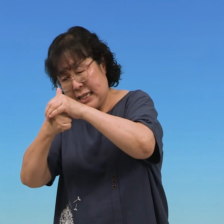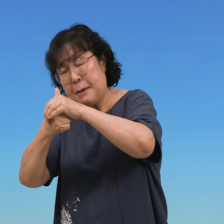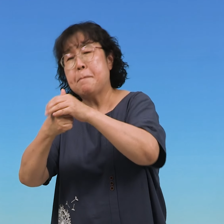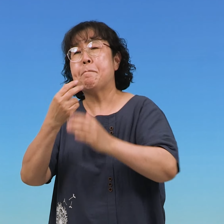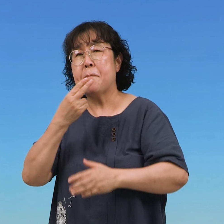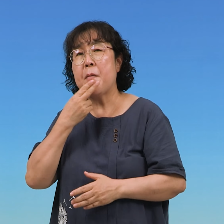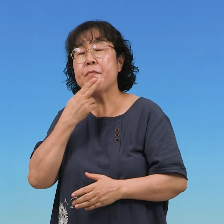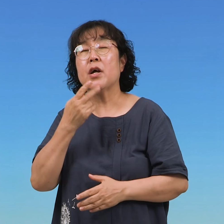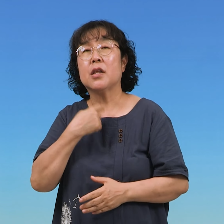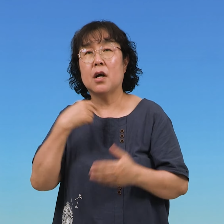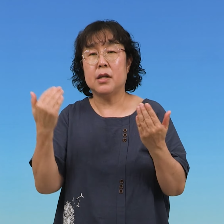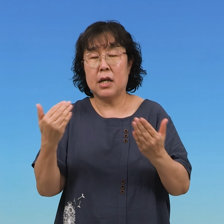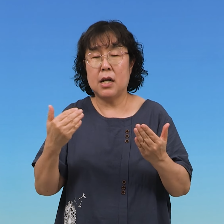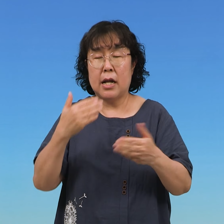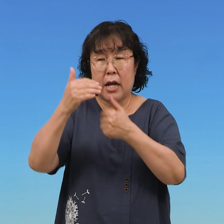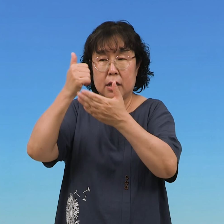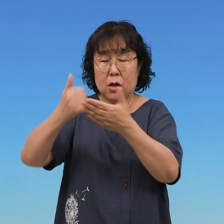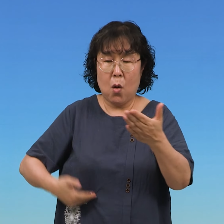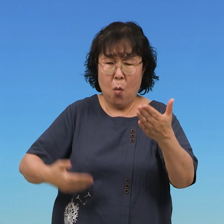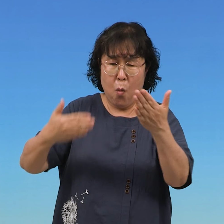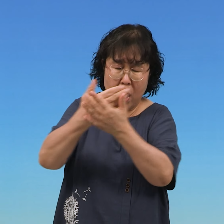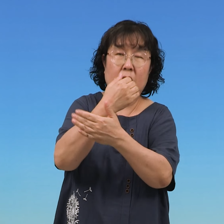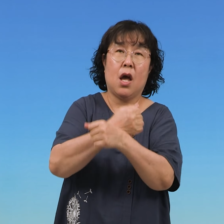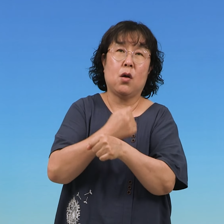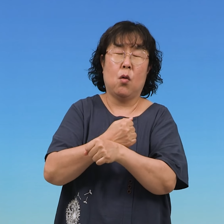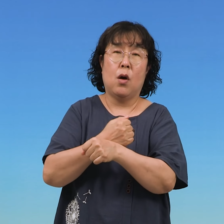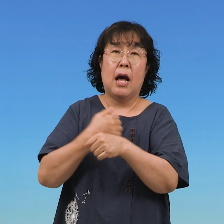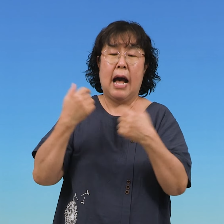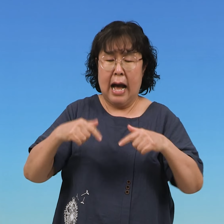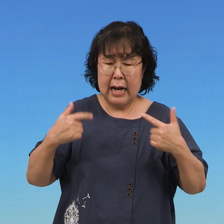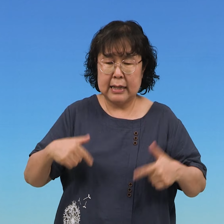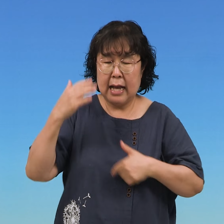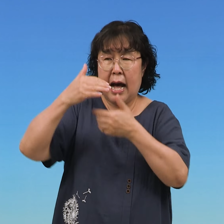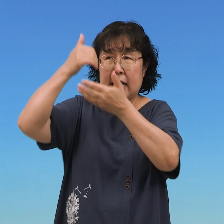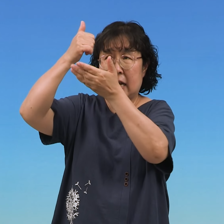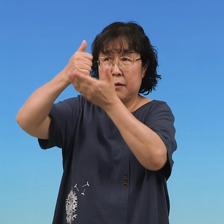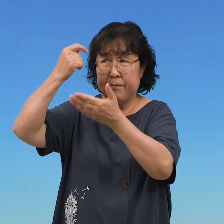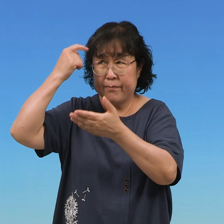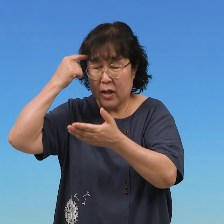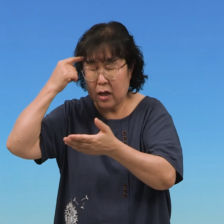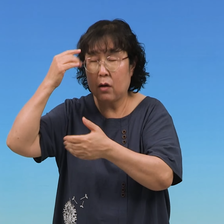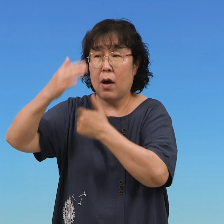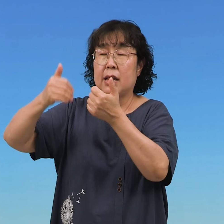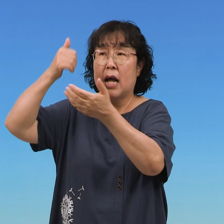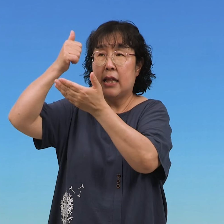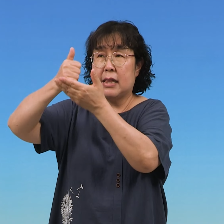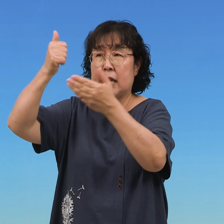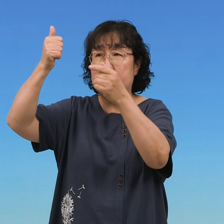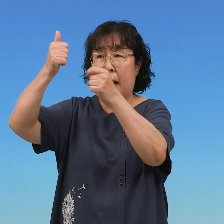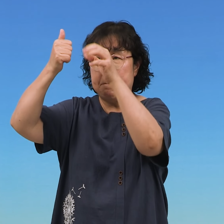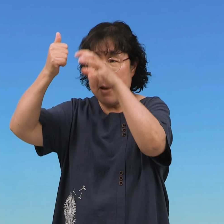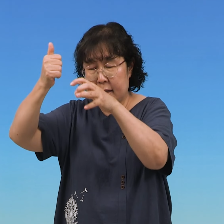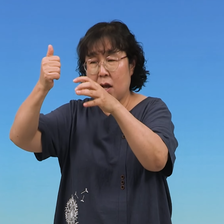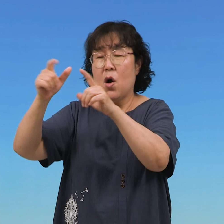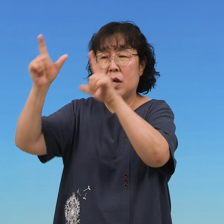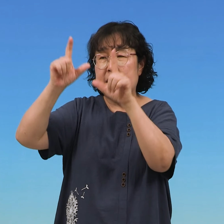앞에 회개하고 내가 하나님을 의식하고 하나님을 생각하며 하나님의 영향력 아래